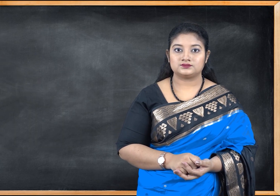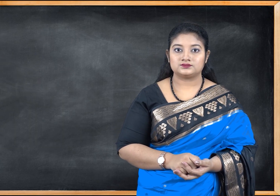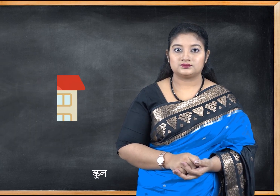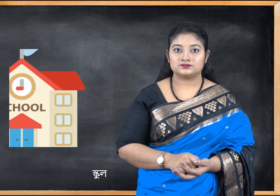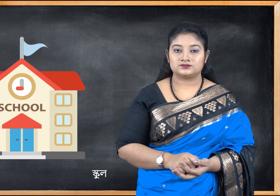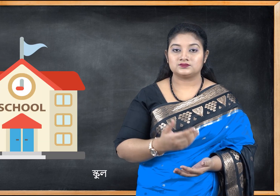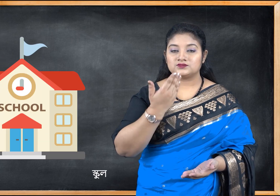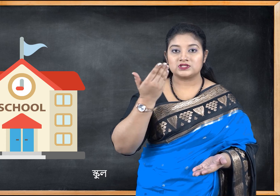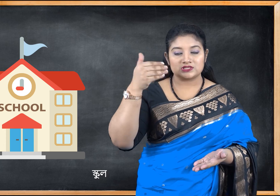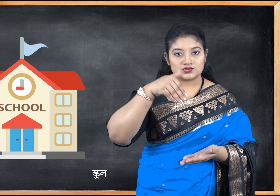স্কুল,